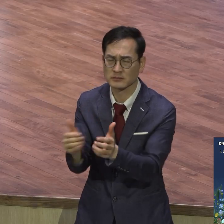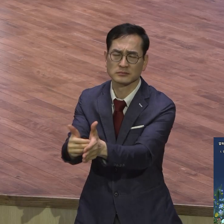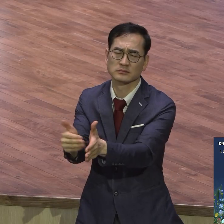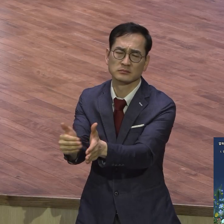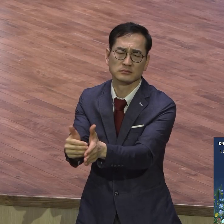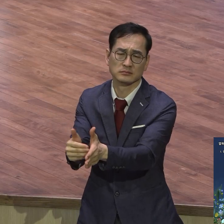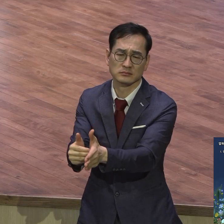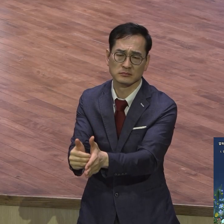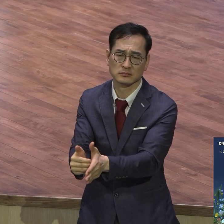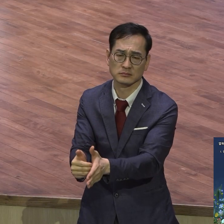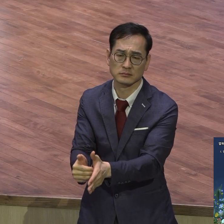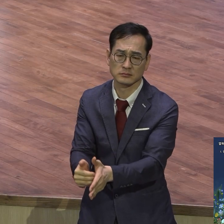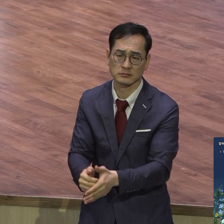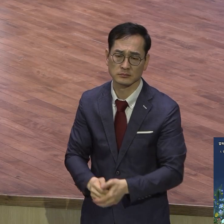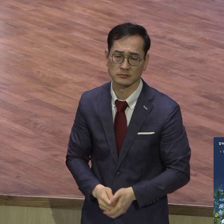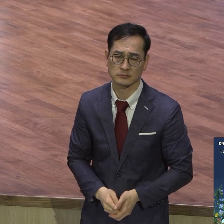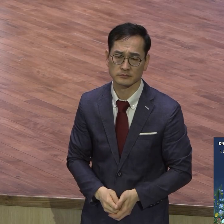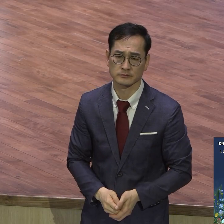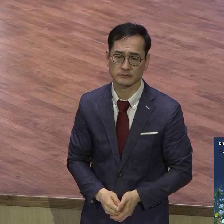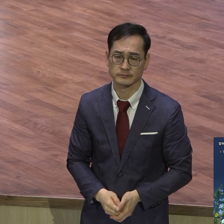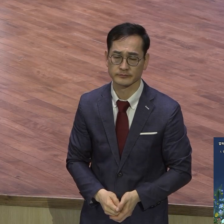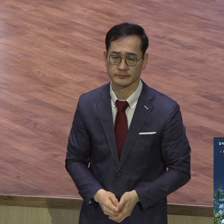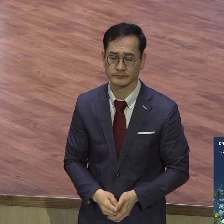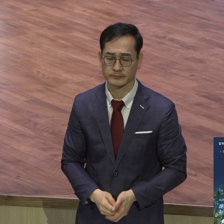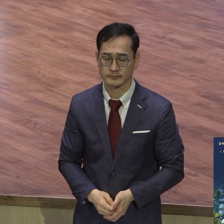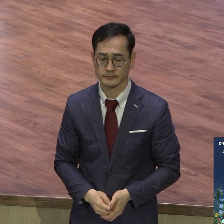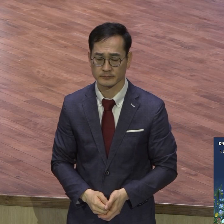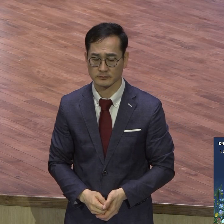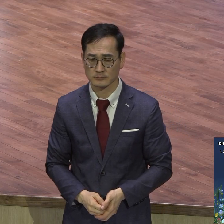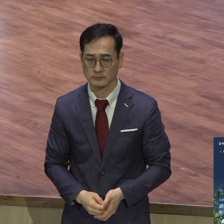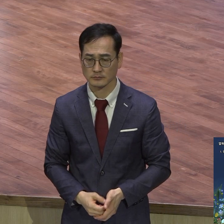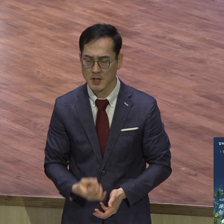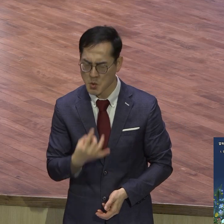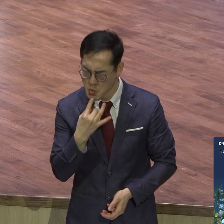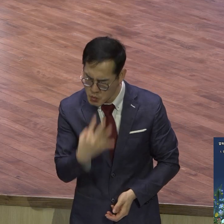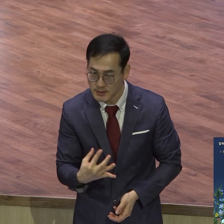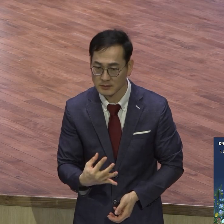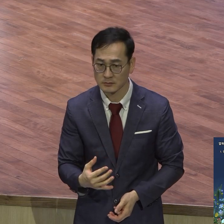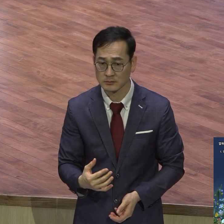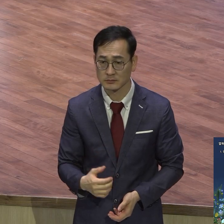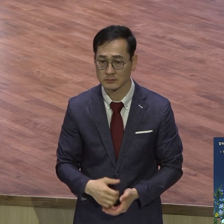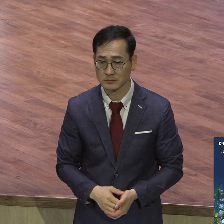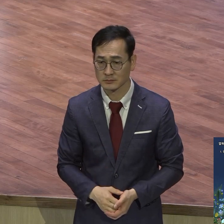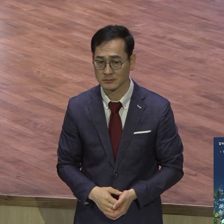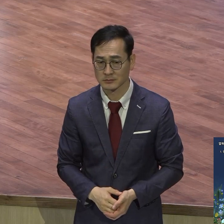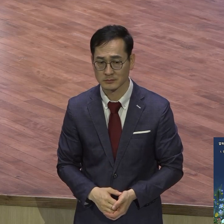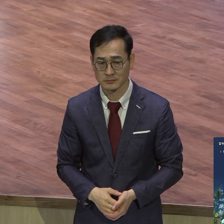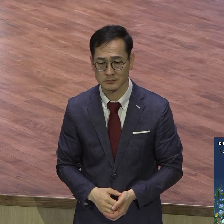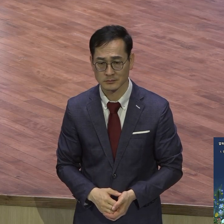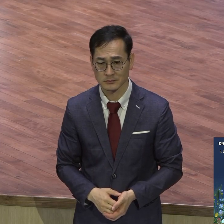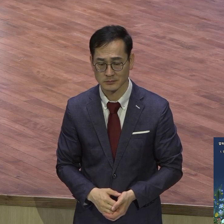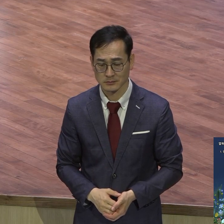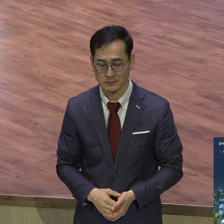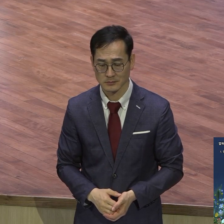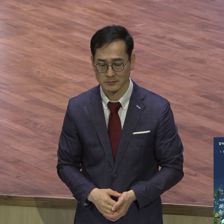오늘보다 오직 되어보시기 바랍니다. 삼오직 한번 해보세요 이거 되면